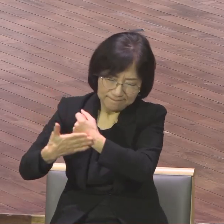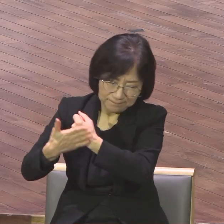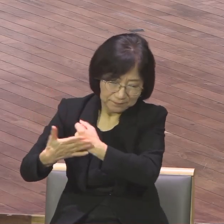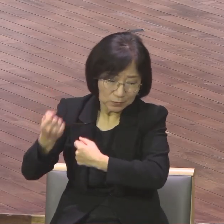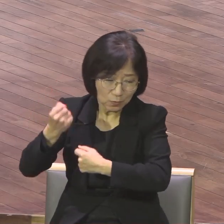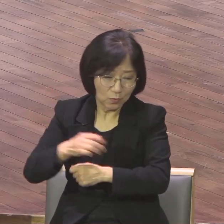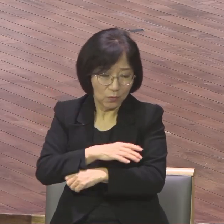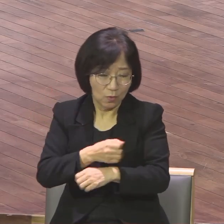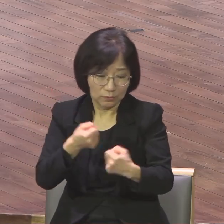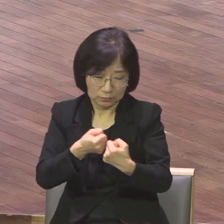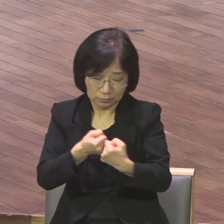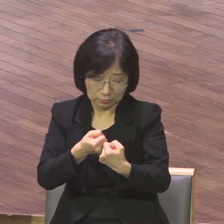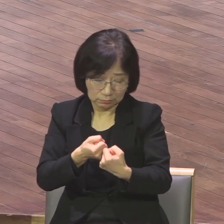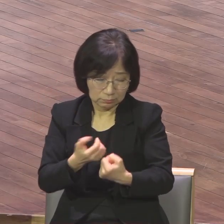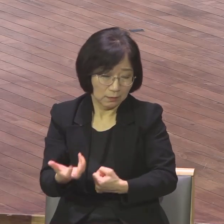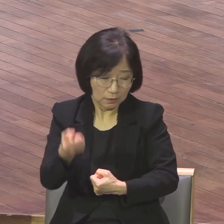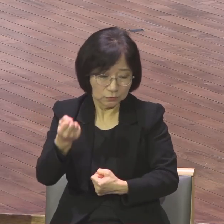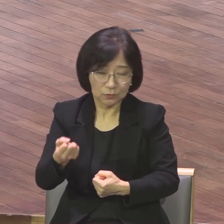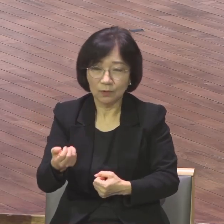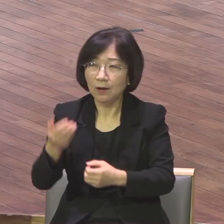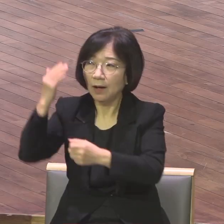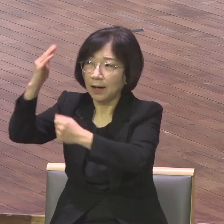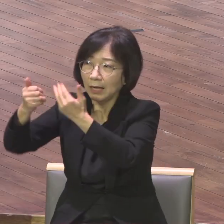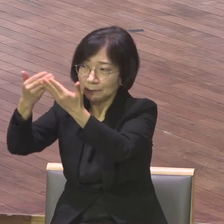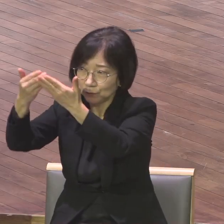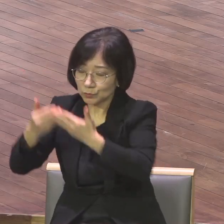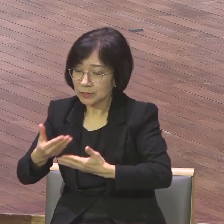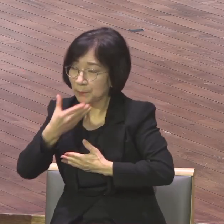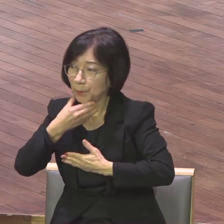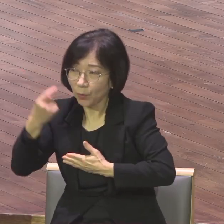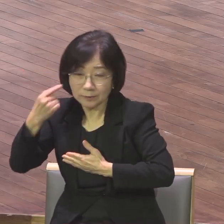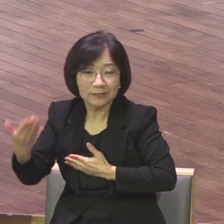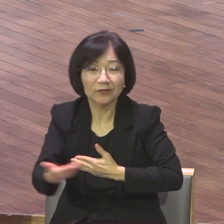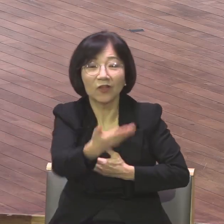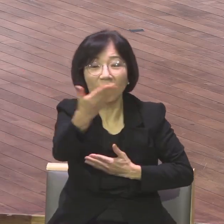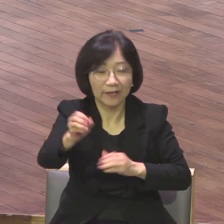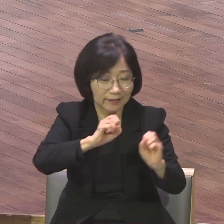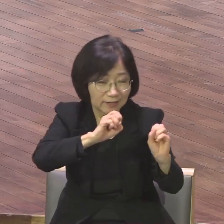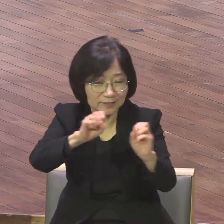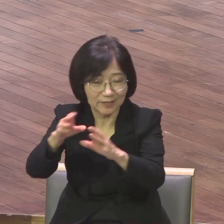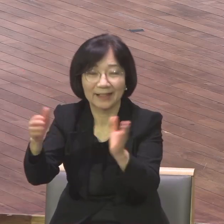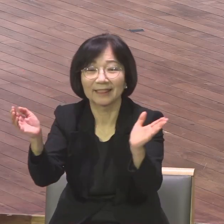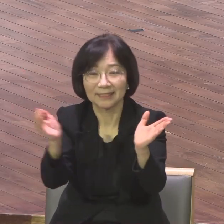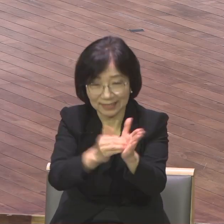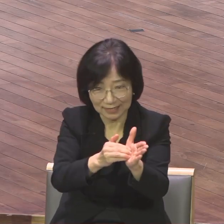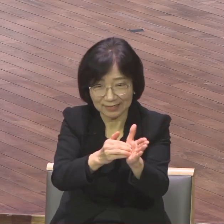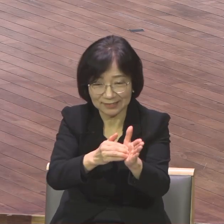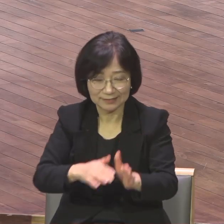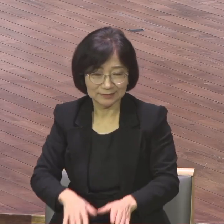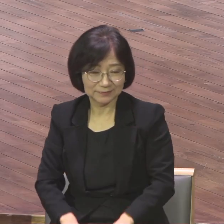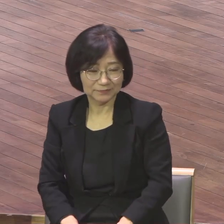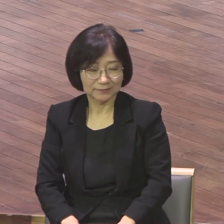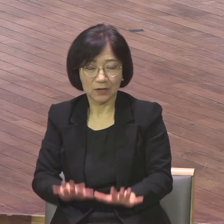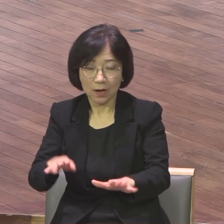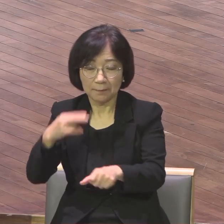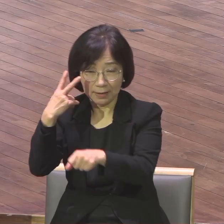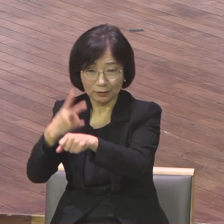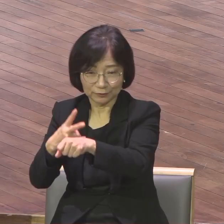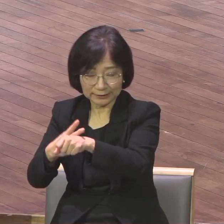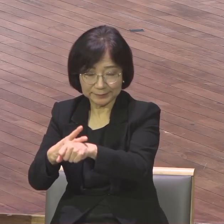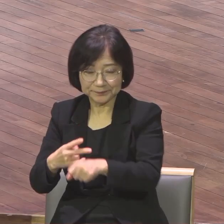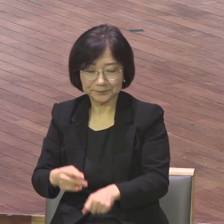중에 하나님의 복음을 너에게 전하였노라. 사도 바울은 데살로니가 교회 성도들에게